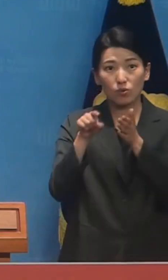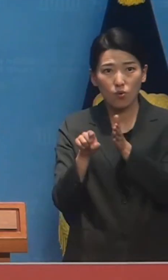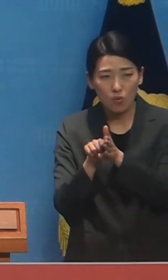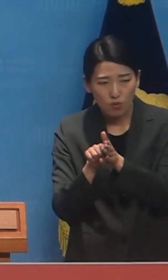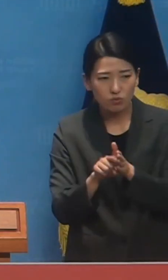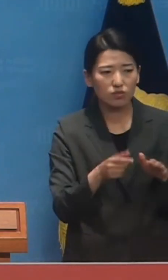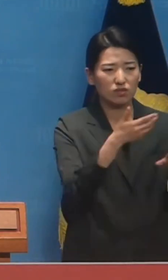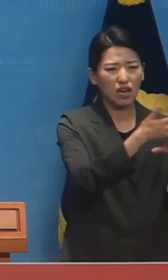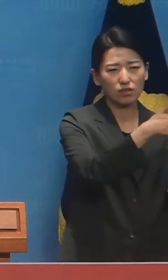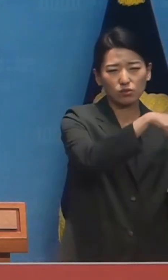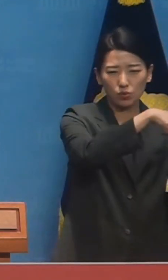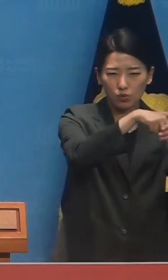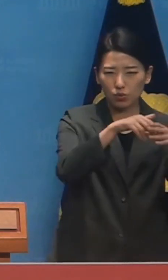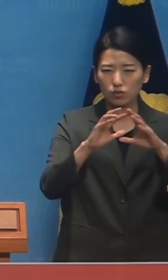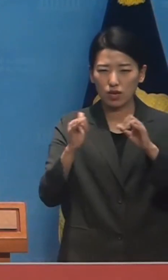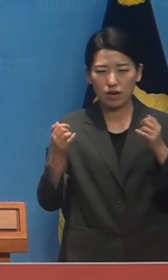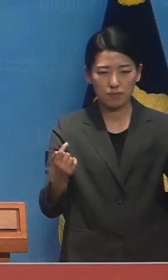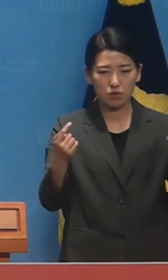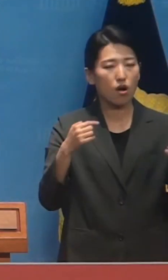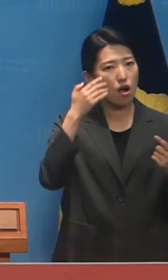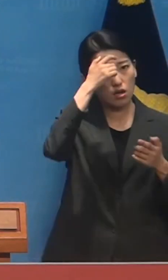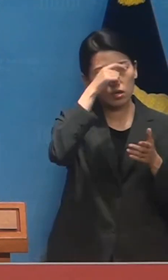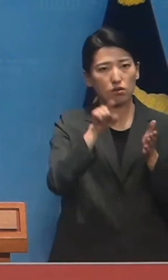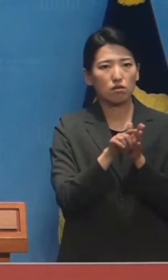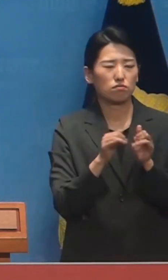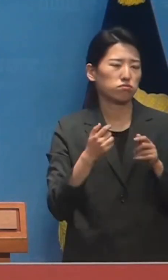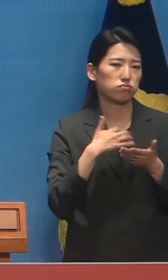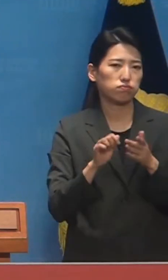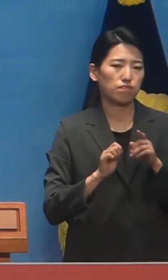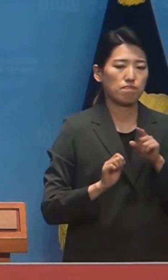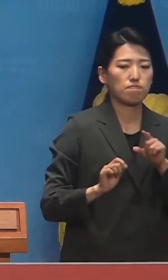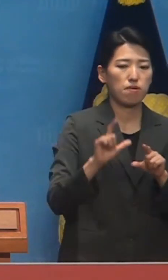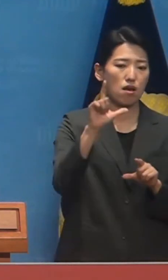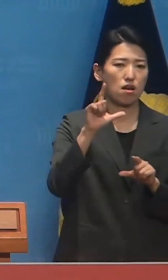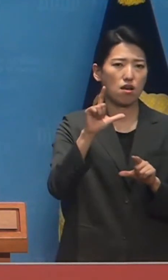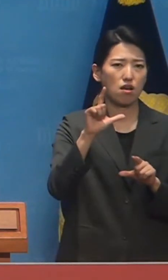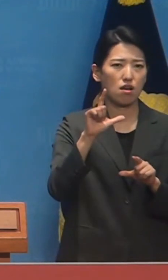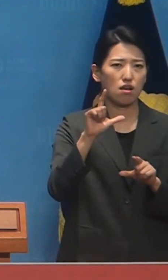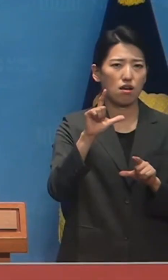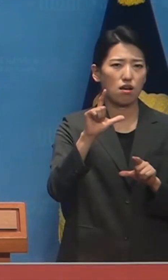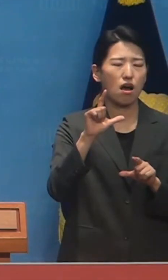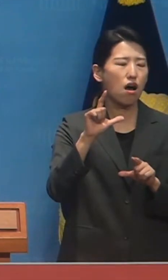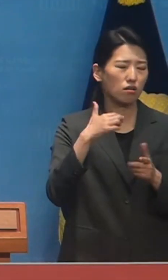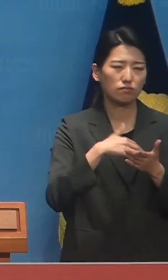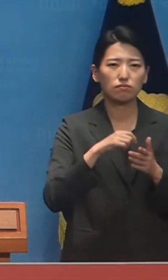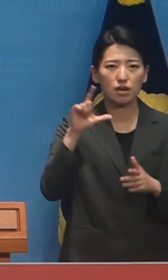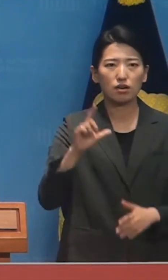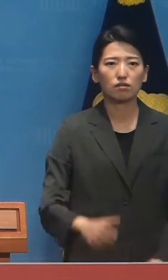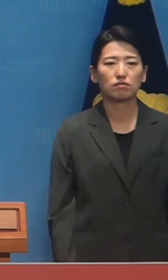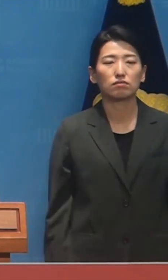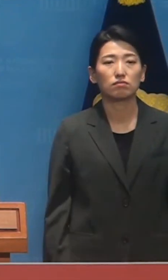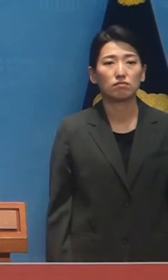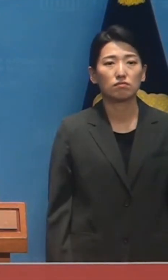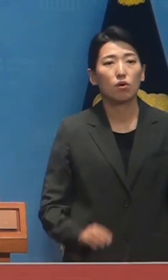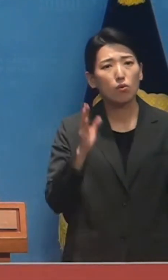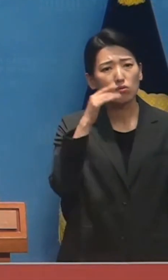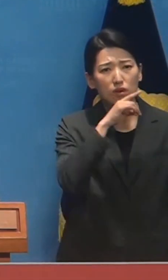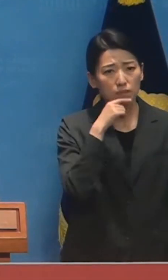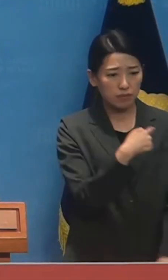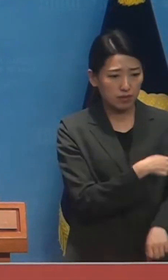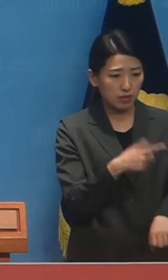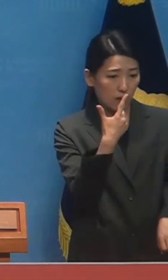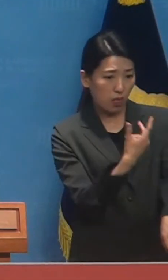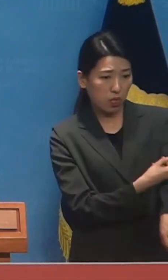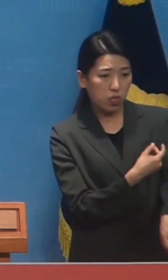합친 것보다 압도적으로 많습니다. 뭐 이건 비교 자체가 되지 않아요. 요즘에 헌혈이 모자라서